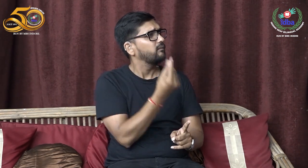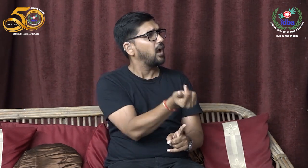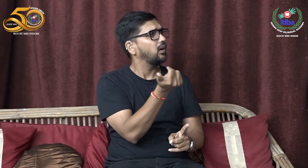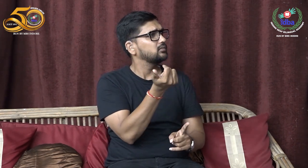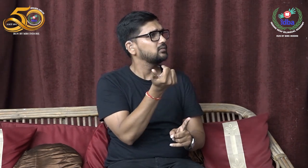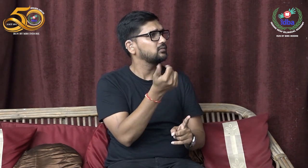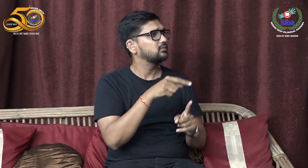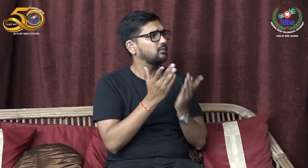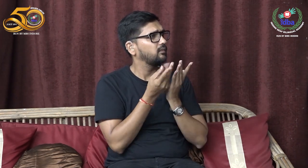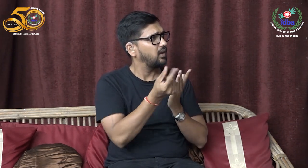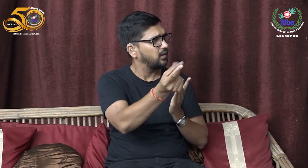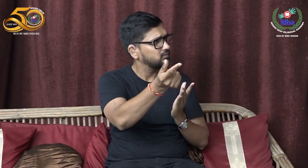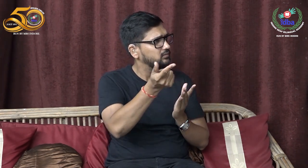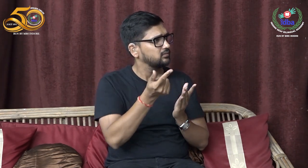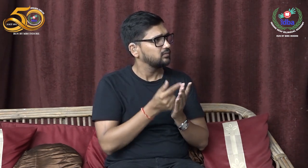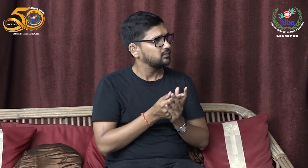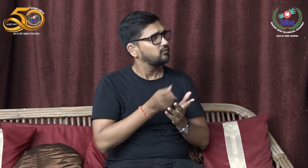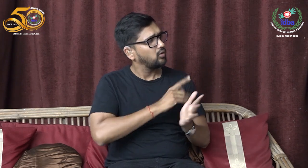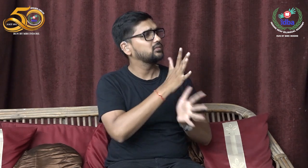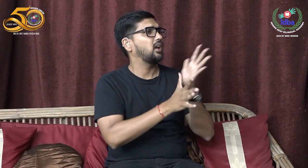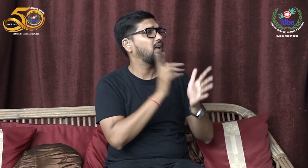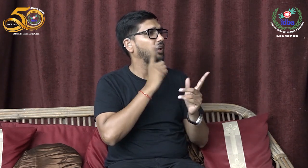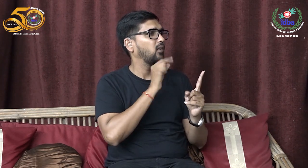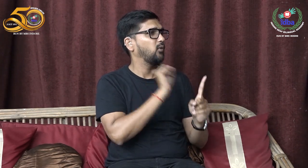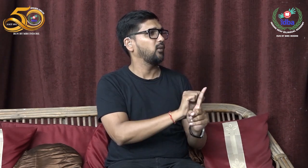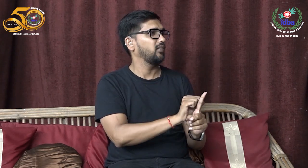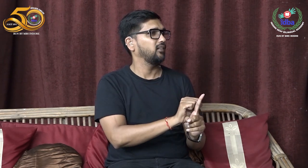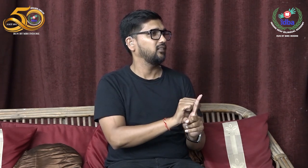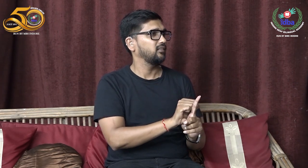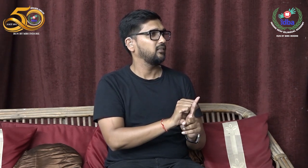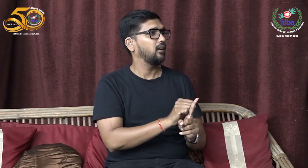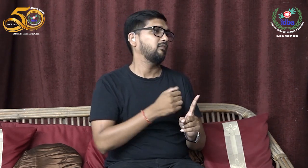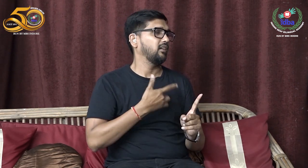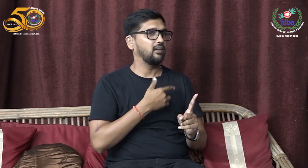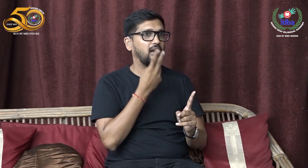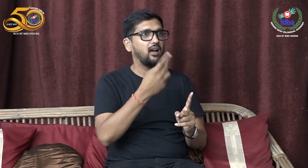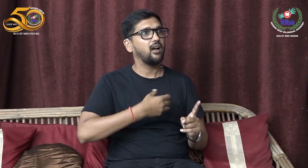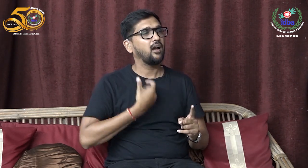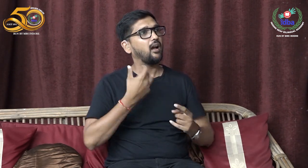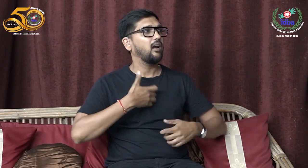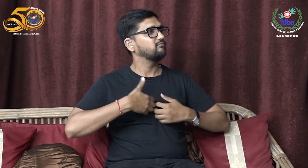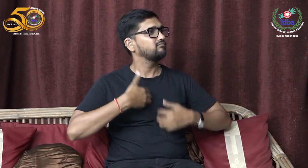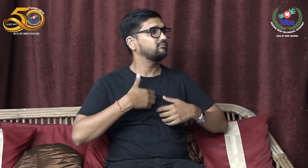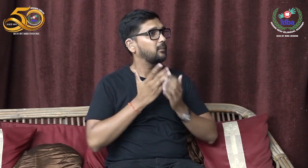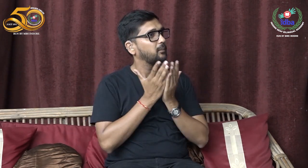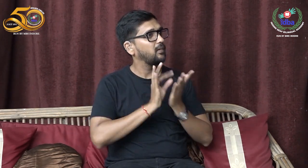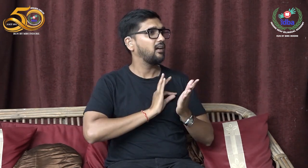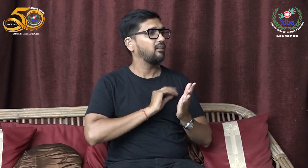थे इतना डेफ लोग जल्दी समझ जाते थे, तो फिर जो डेफ की जो लैंग्वेज है वो साइन है, तो फिर मुझे भी इंटरेस्ट आने